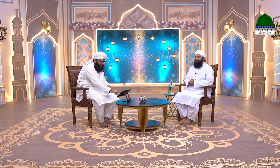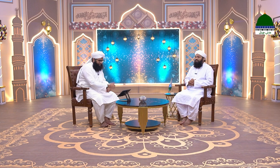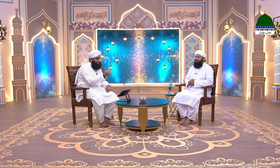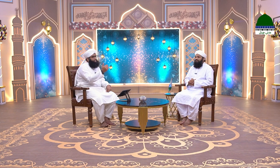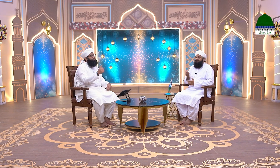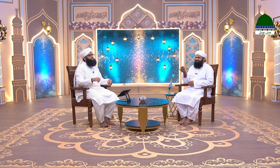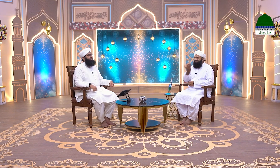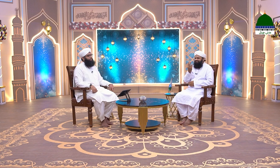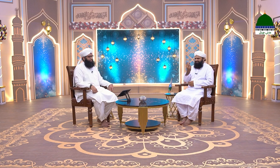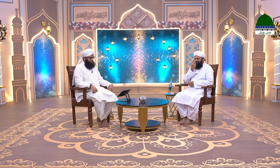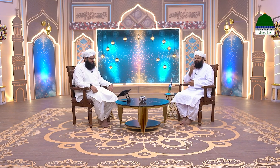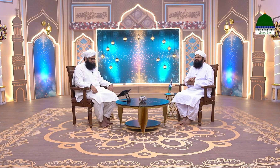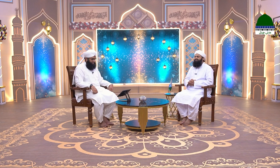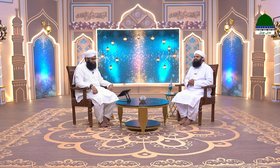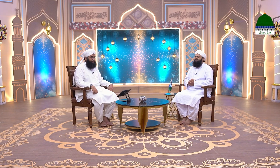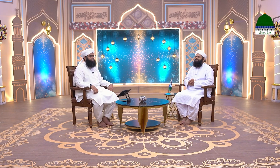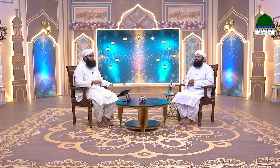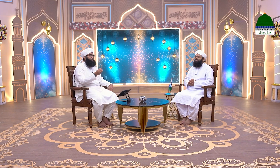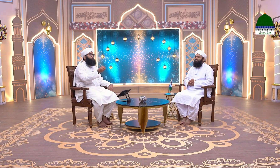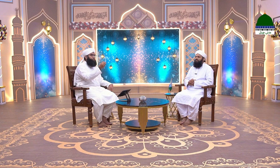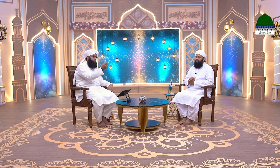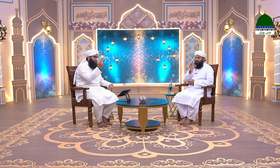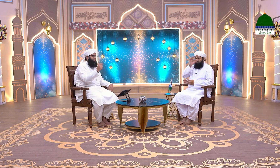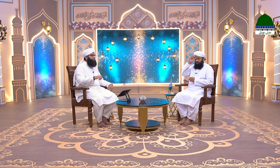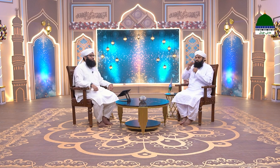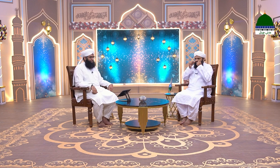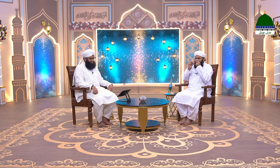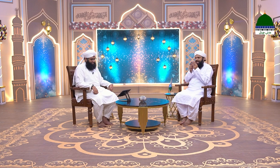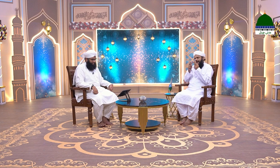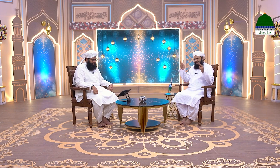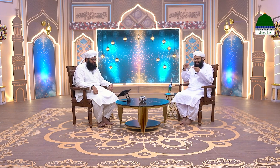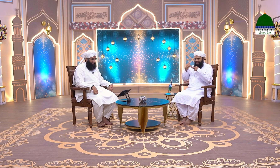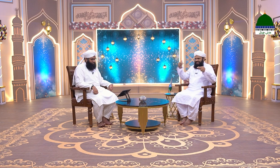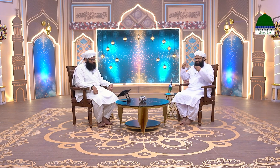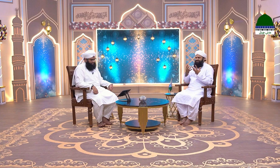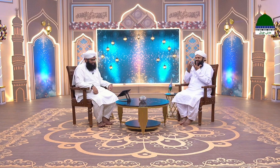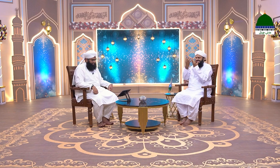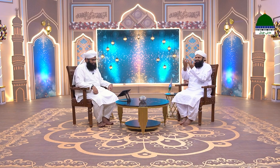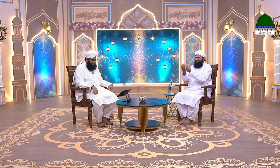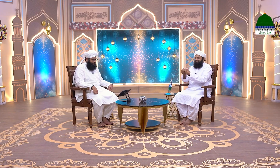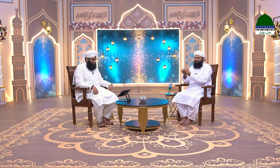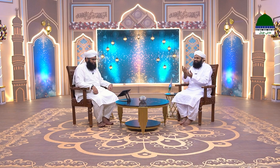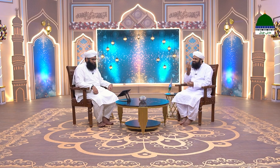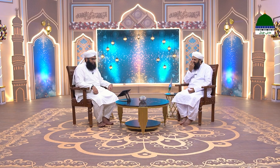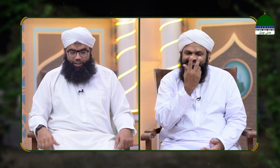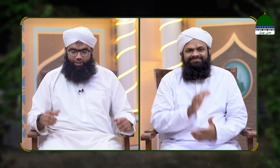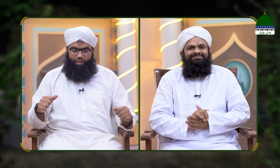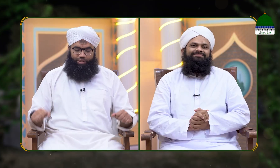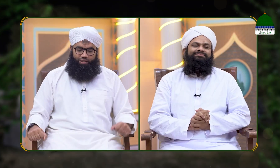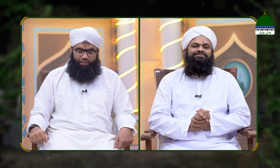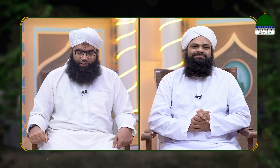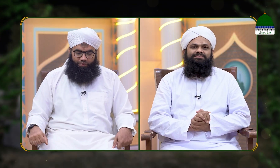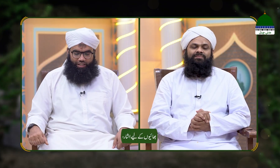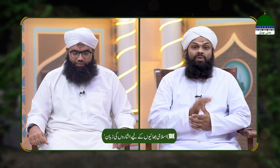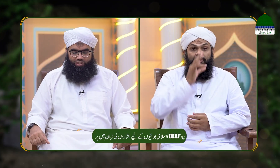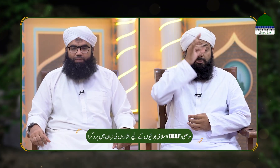ناظرین، نبی کریم صلی اللہ تعالیٰ علیہ وآلہ وسلم کی کچھ اور اداؤں کا بیان انشاءاللہ ہم سننے کی سعادت حاصل کرتے ہیں۔ نبی رحمت